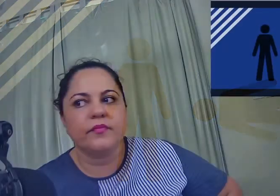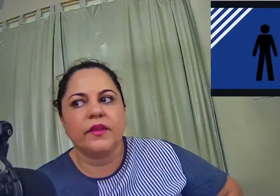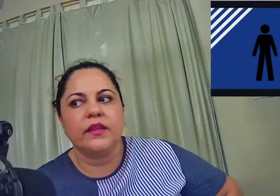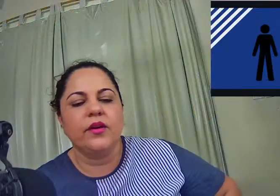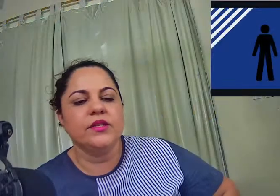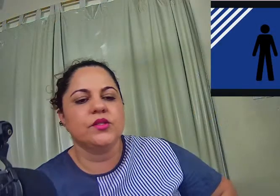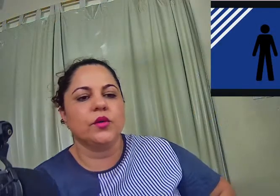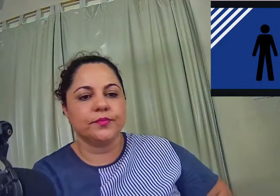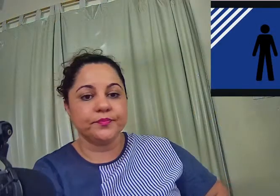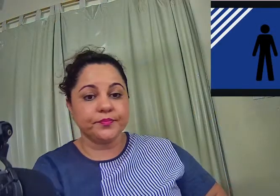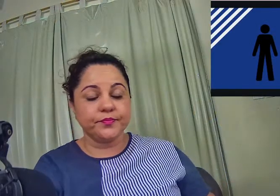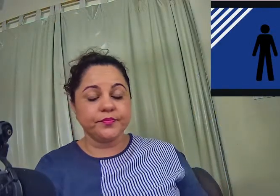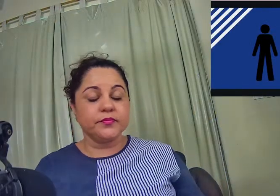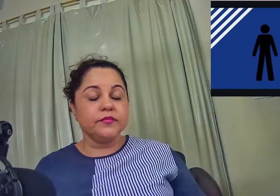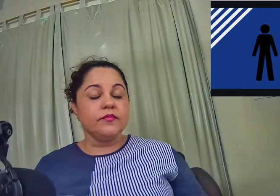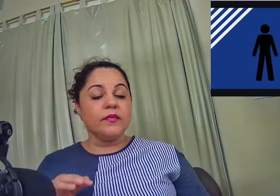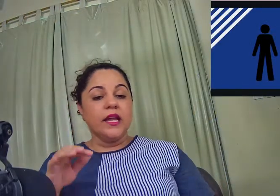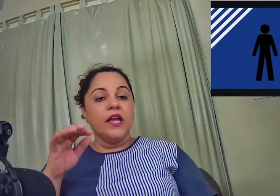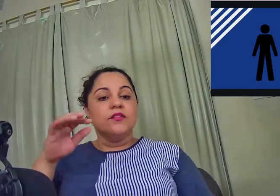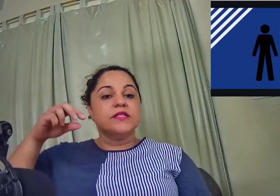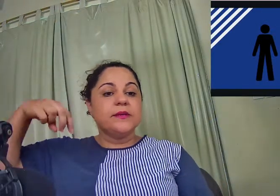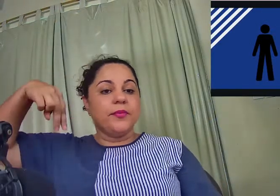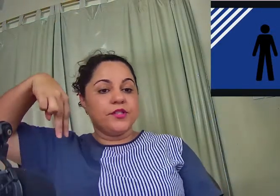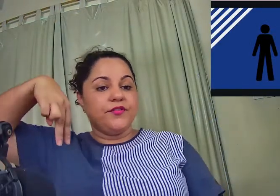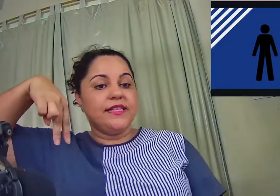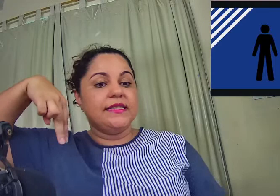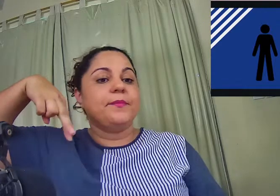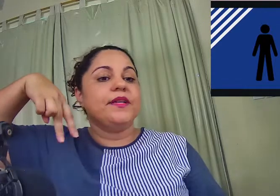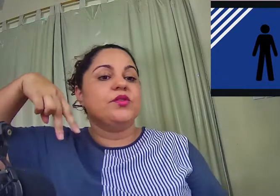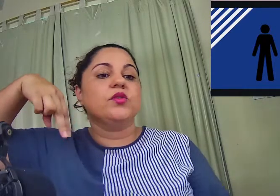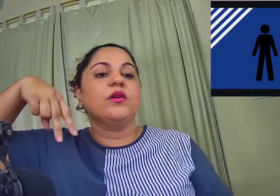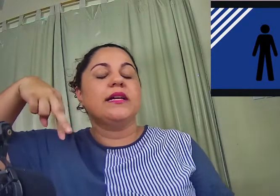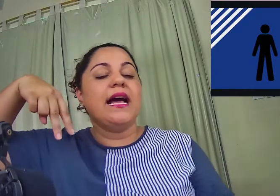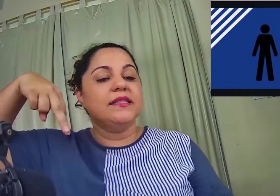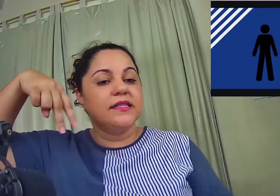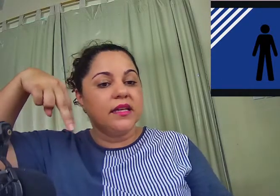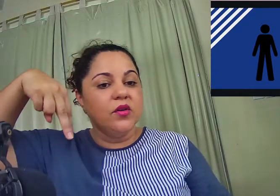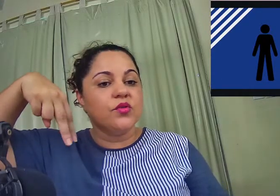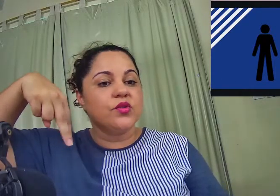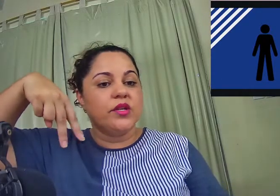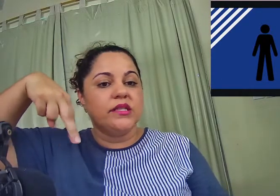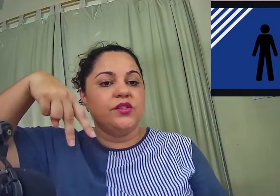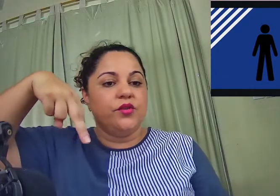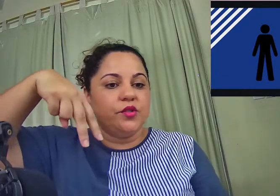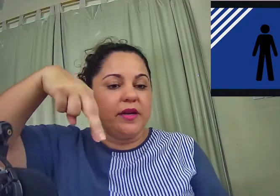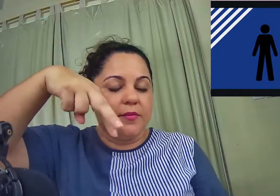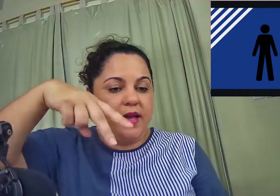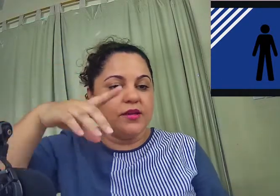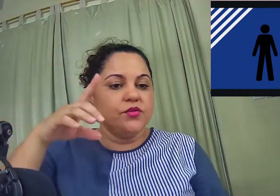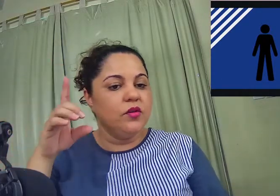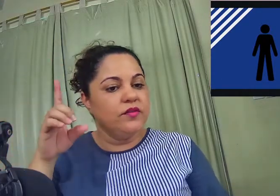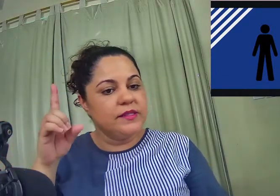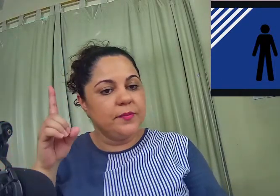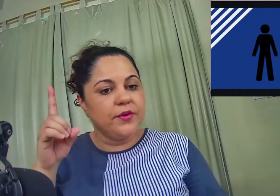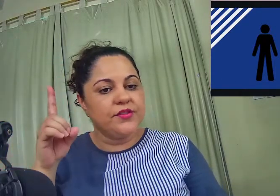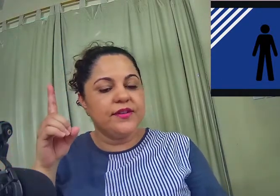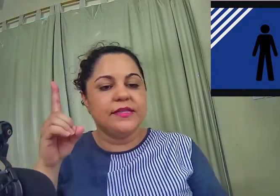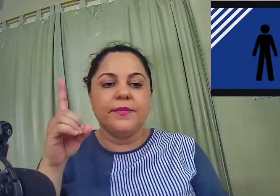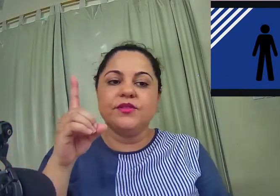Então, olha só. Você pode fazer pessoa assim, com os 2 dedinhos para baixo, ou você pode fazer pessoa